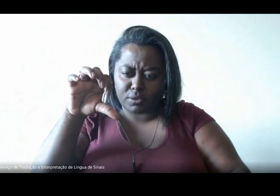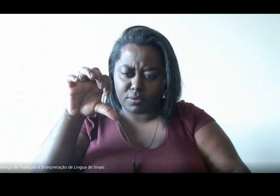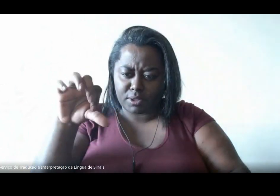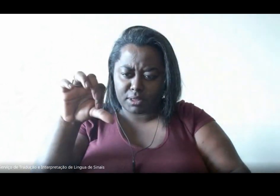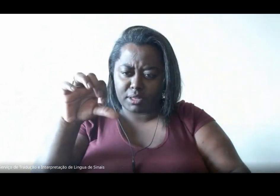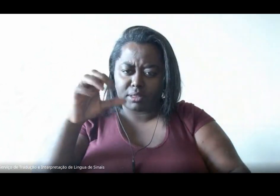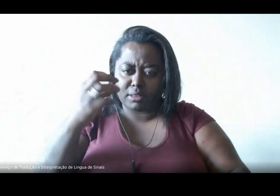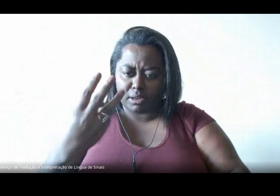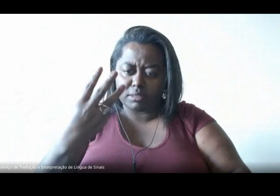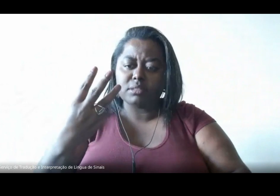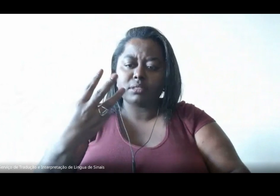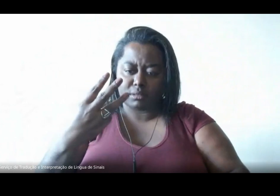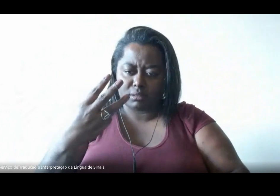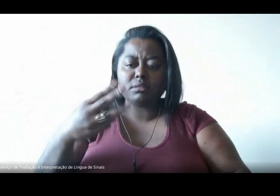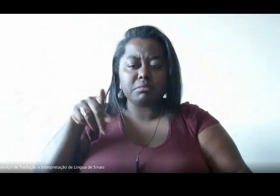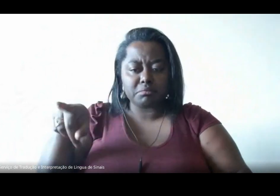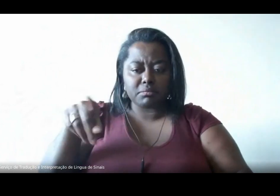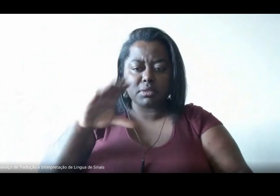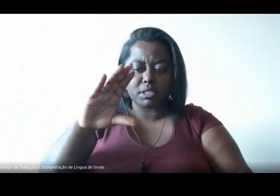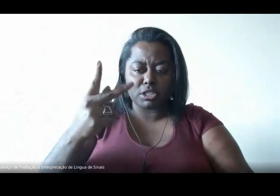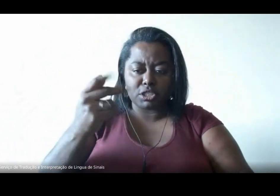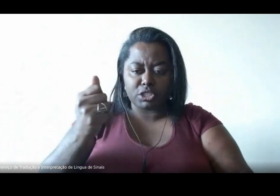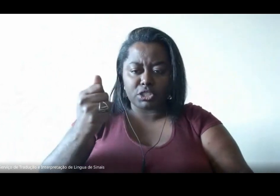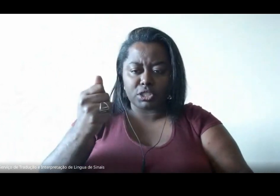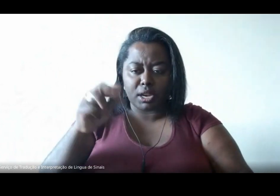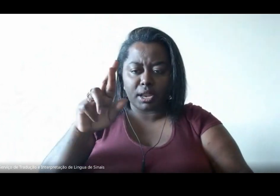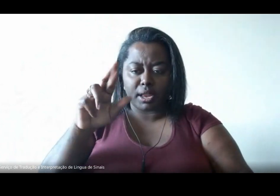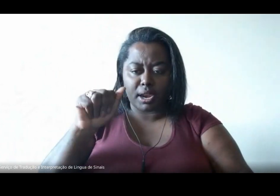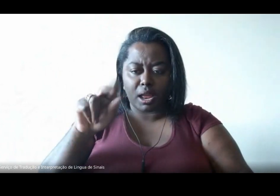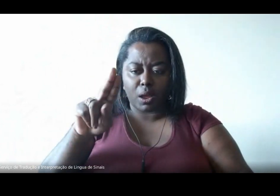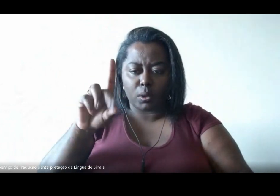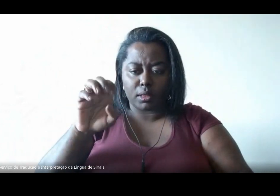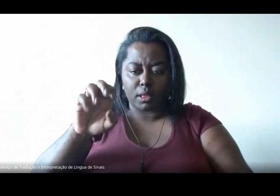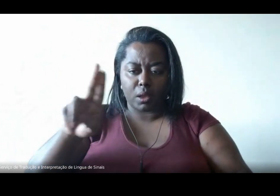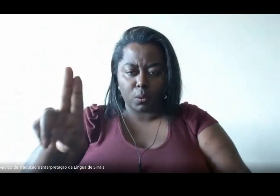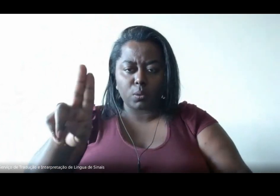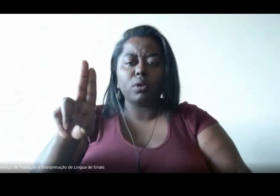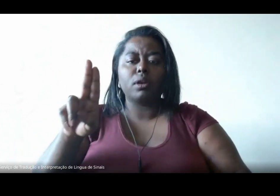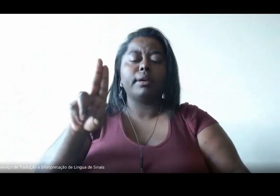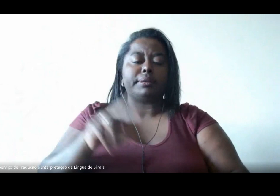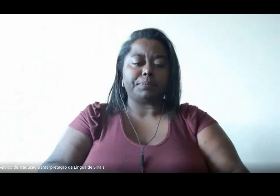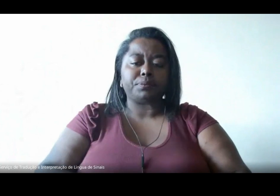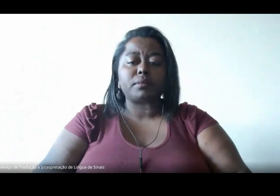gente? Ela está sempre evoluindo, ela sempre é retomada por ele e por seus seguidores. Então,